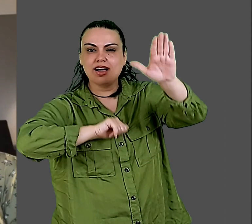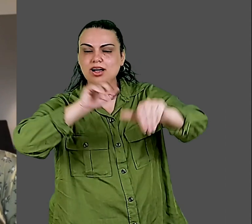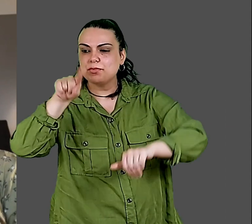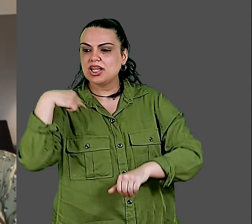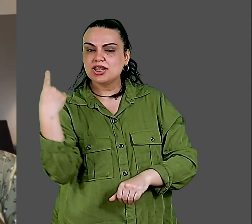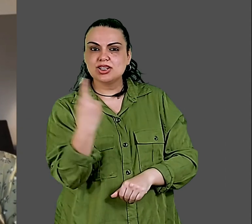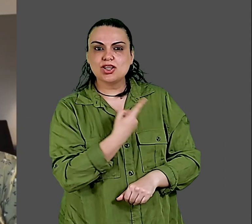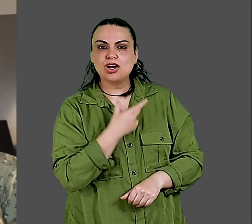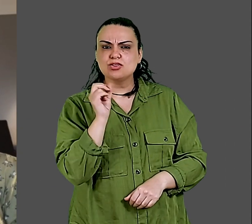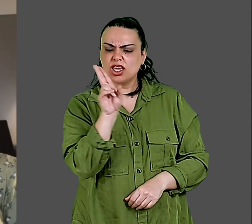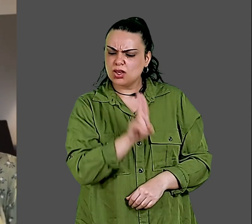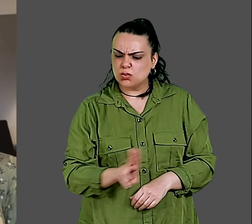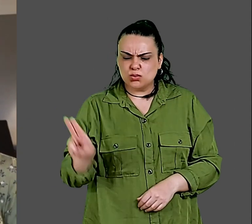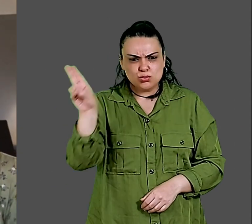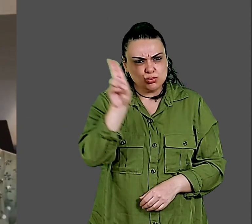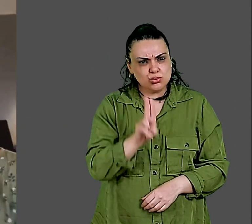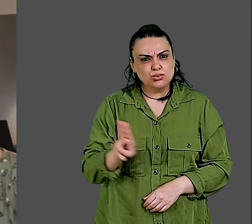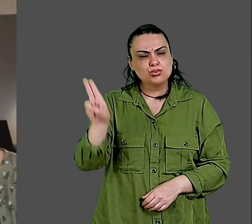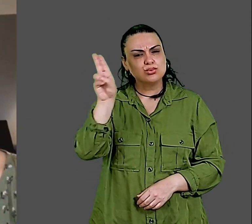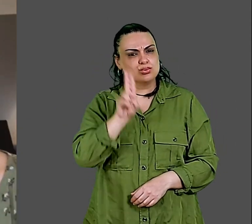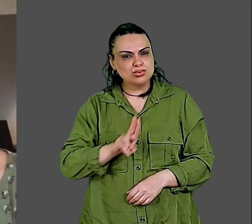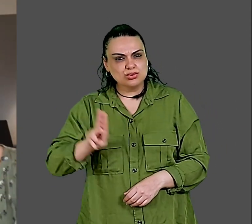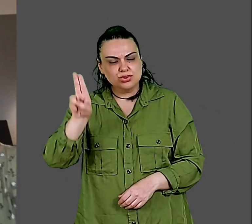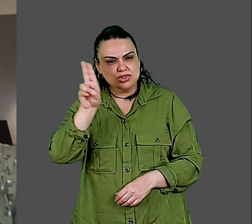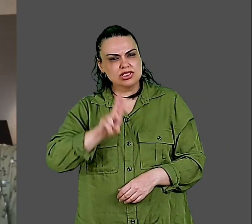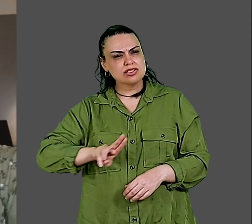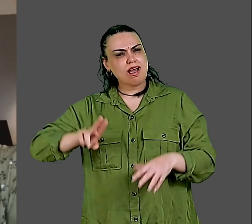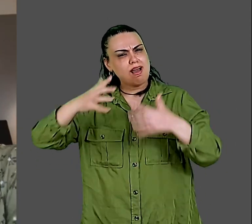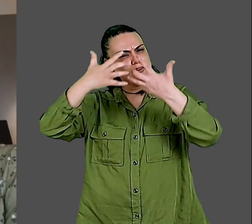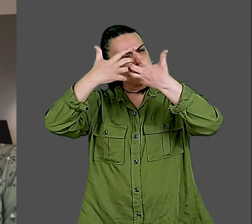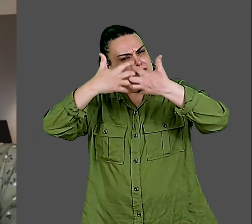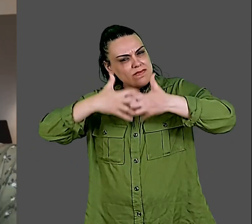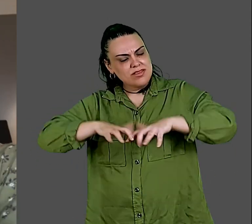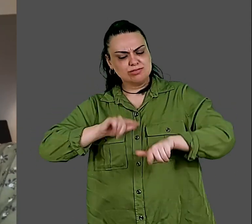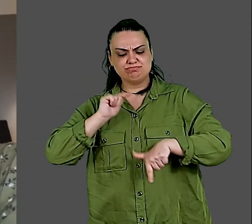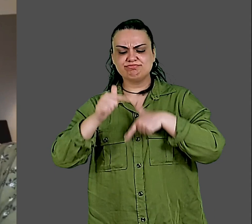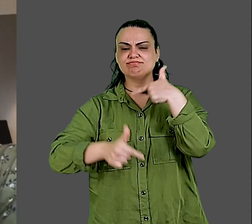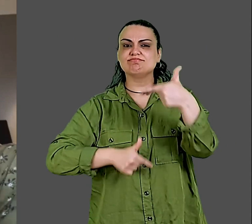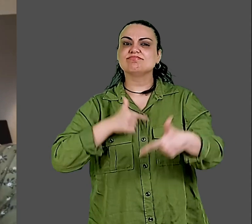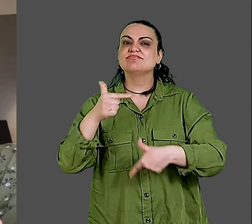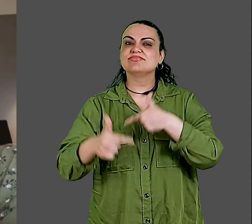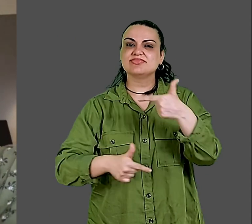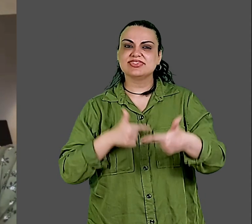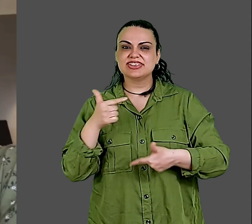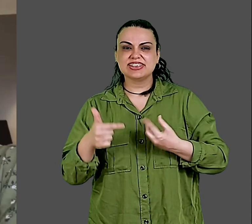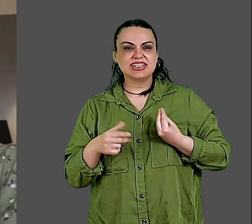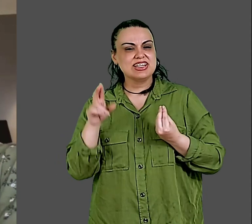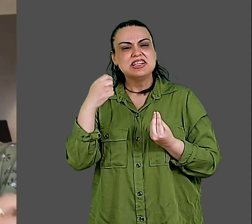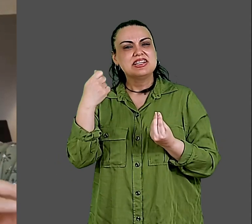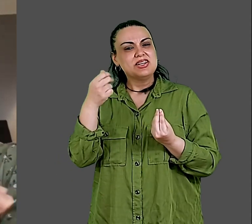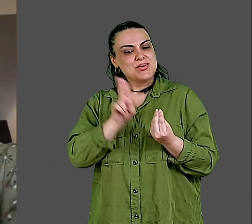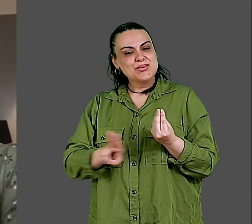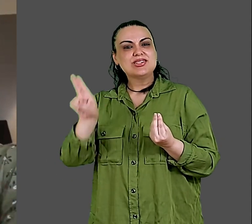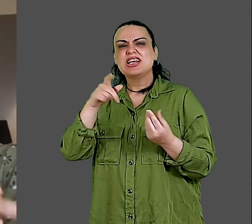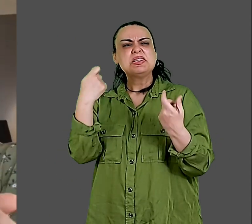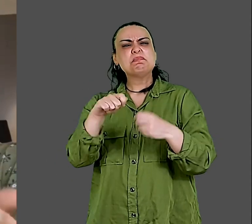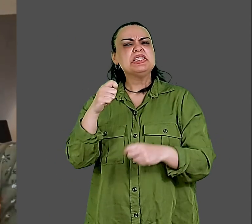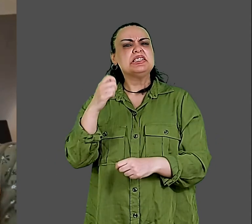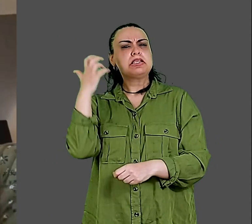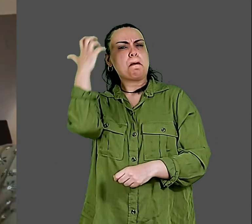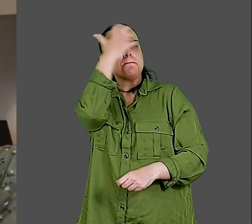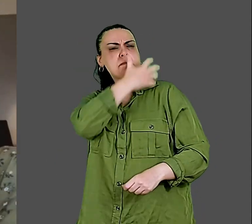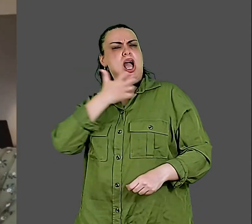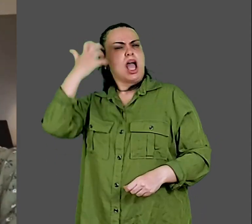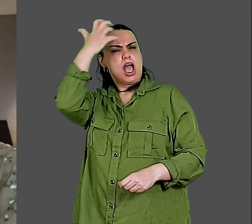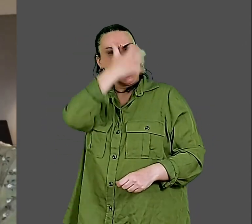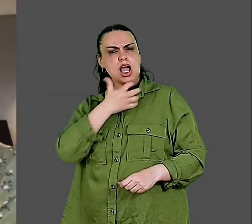funcionais. Funcionais. Aquilo que é funcional e aquilo que é útil, guarda isso. Não precisa nem ser bonito, só precisa ser